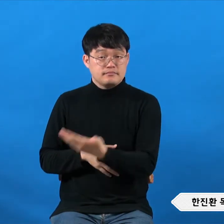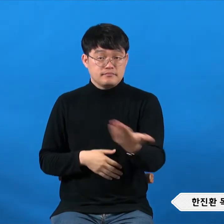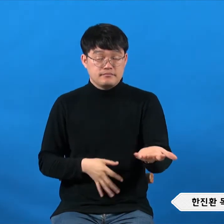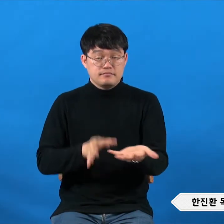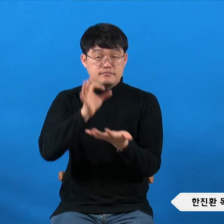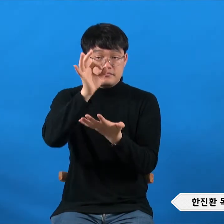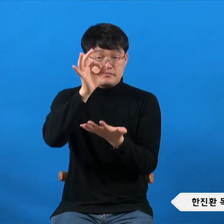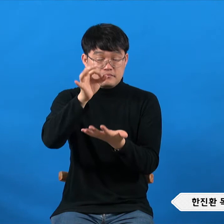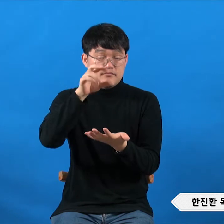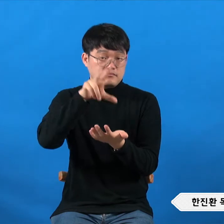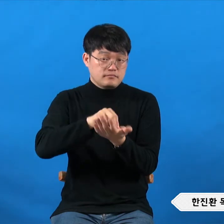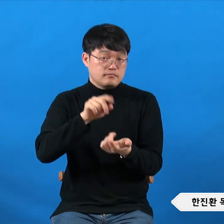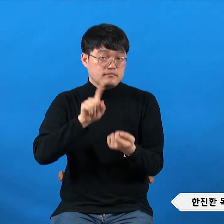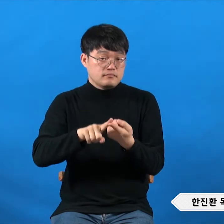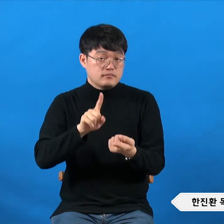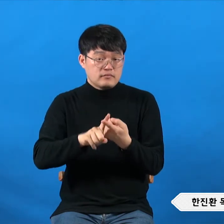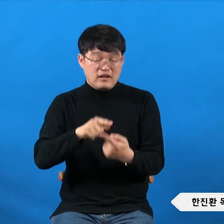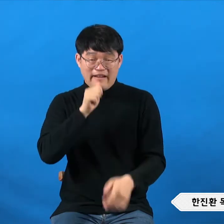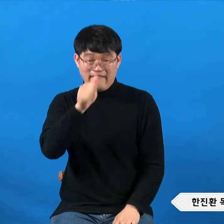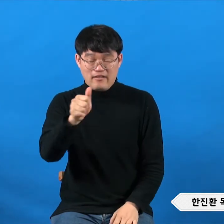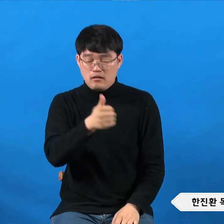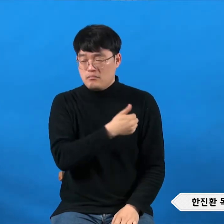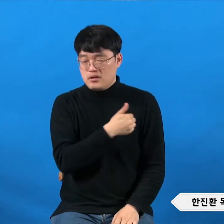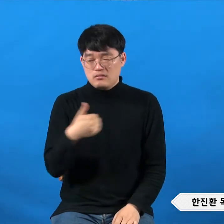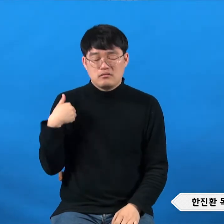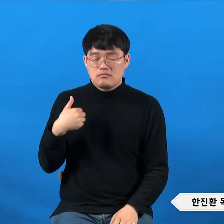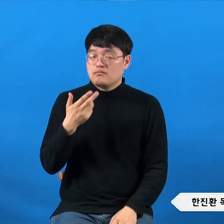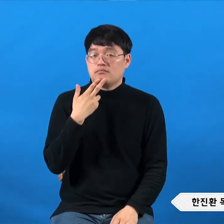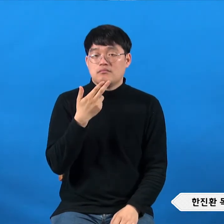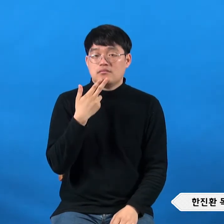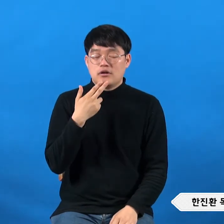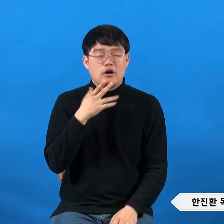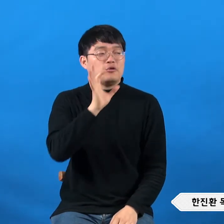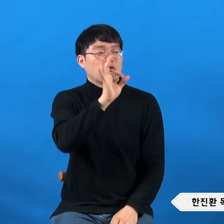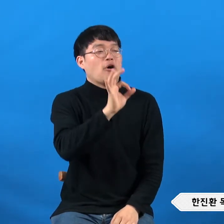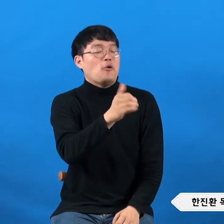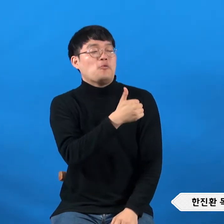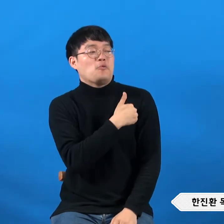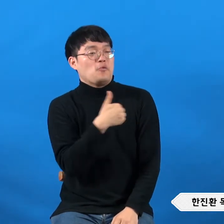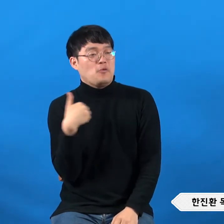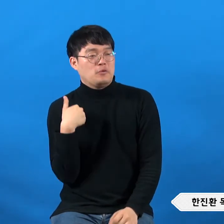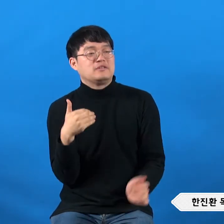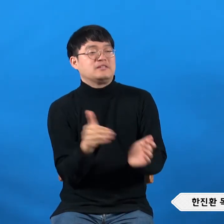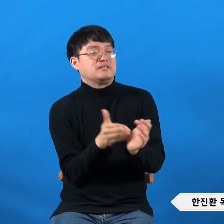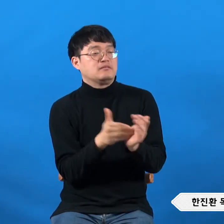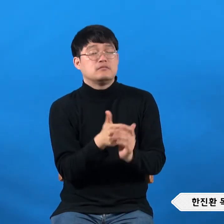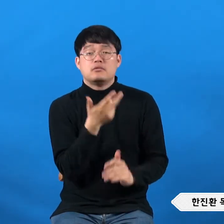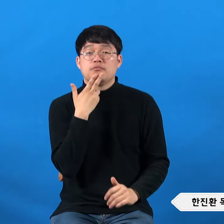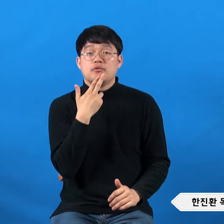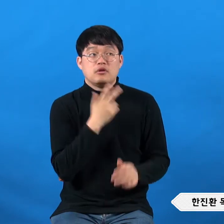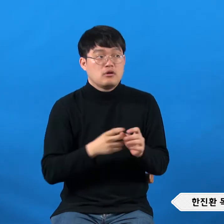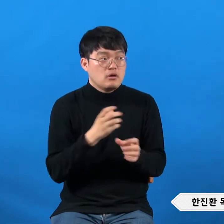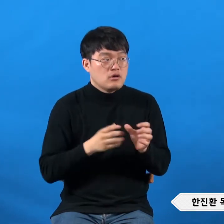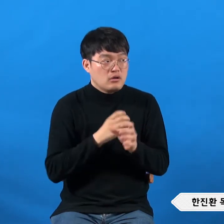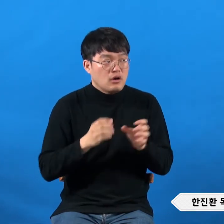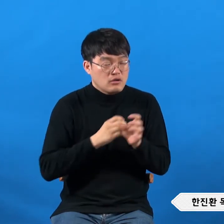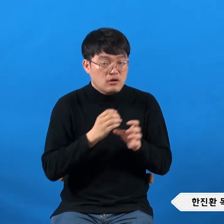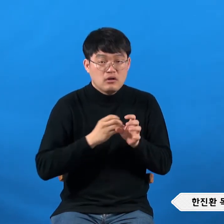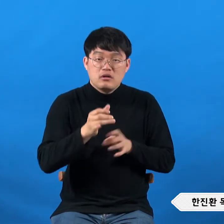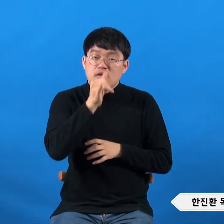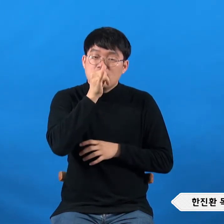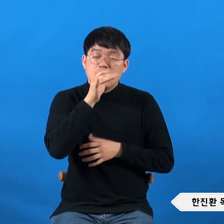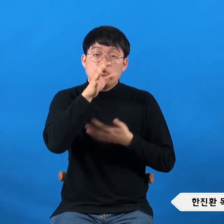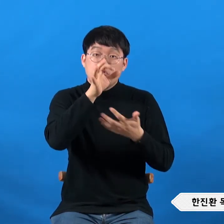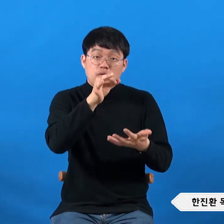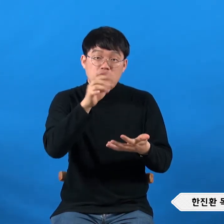문제에 있어서만큼은 절대로 만족이라는 것이 없습니다. 이만하면 됐다, 그런 것이 없습니다.